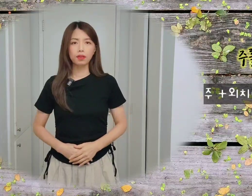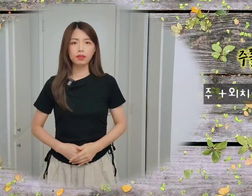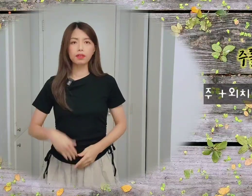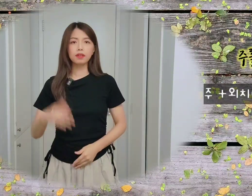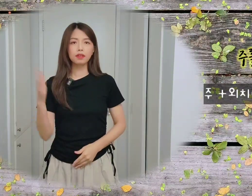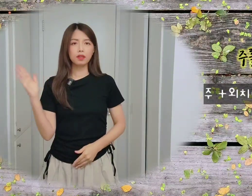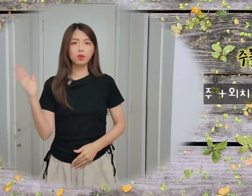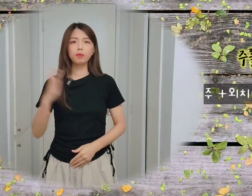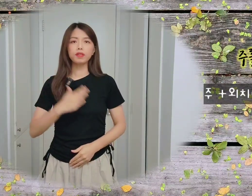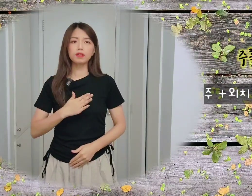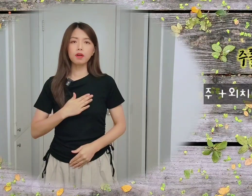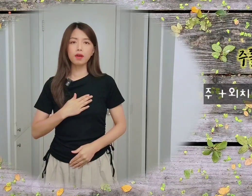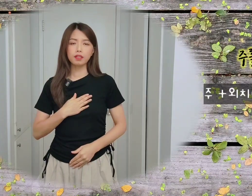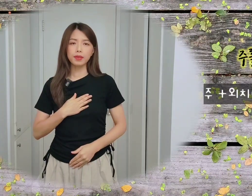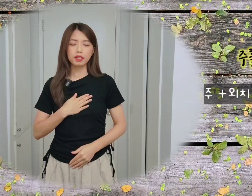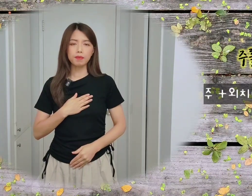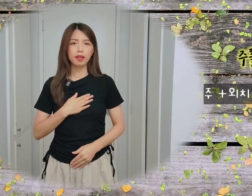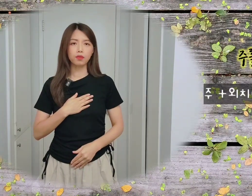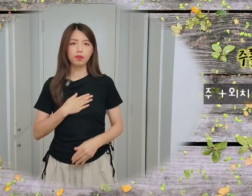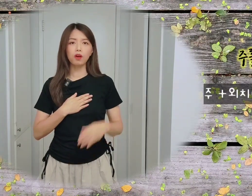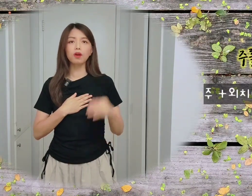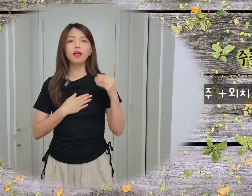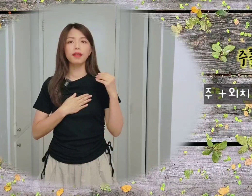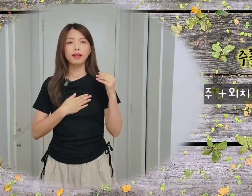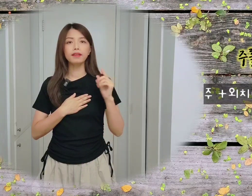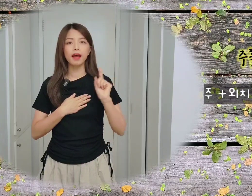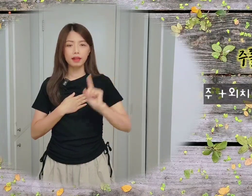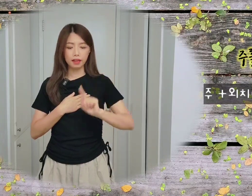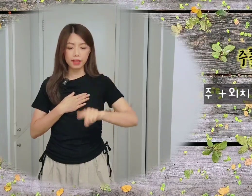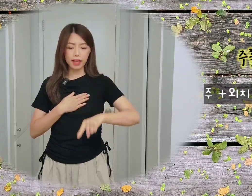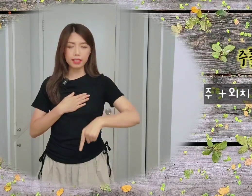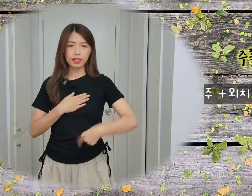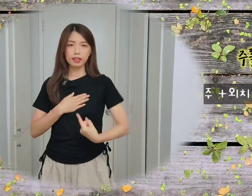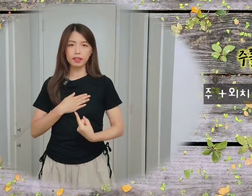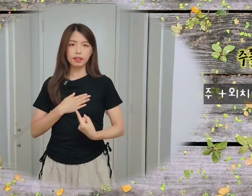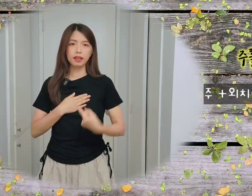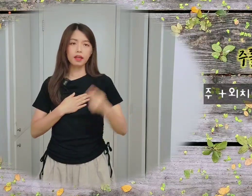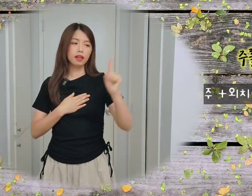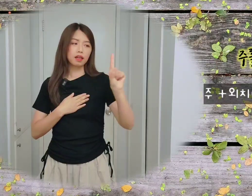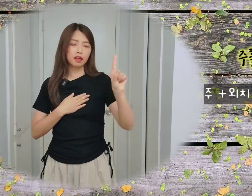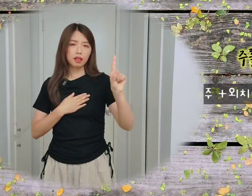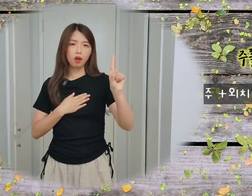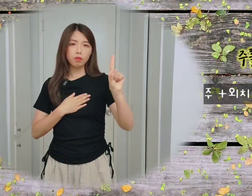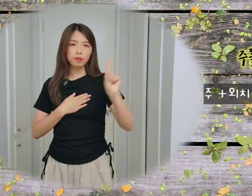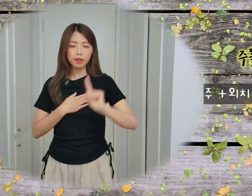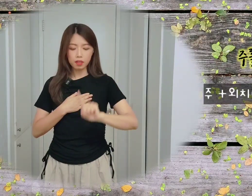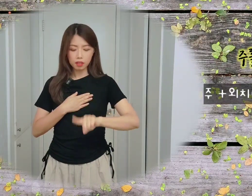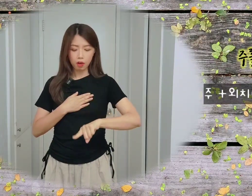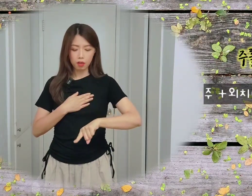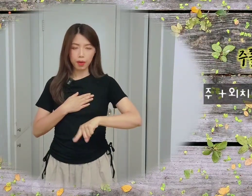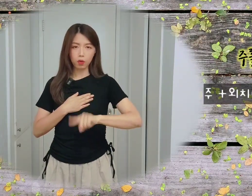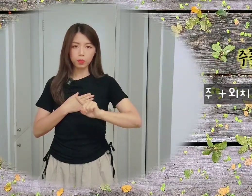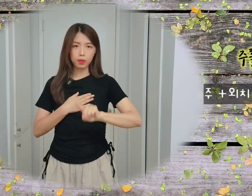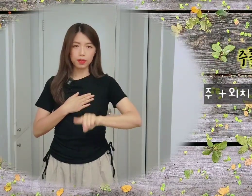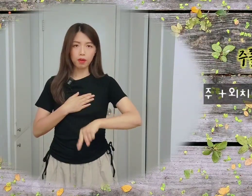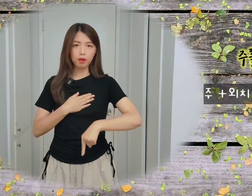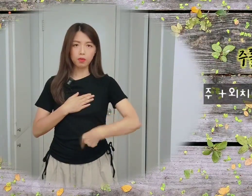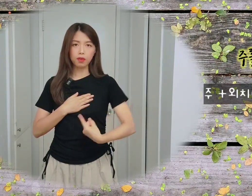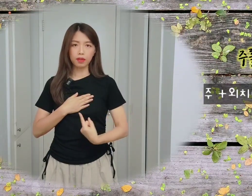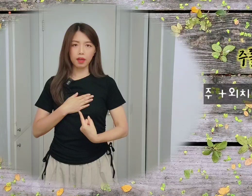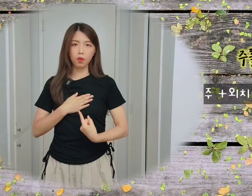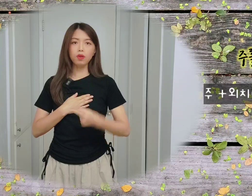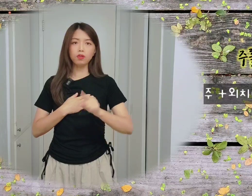나라고 한 뜻은 손 펴셔서 가슴에 대시면 되고요. 나는 나를, 나 자신. 검지 펴셔서 이 배꼽